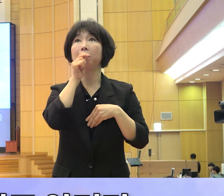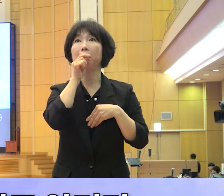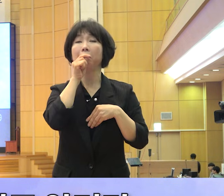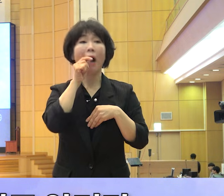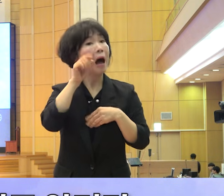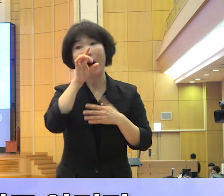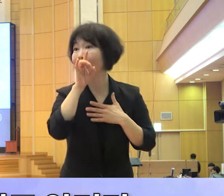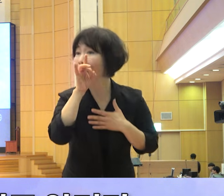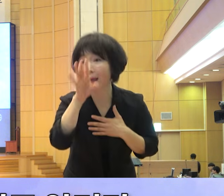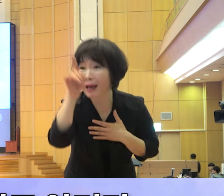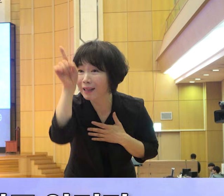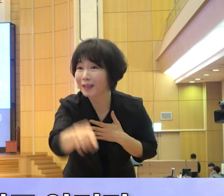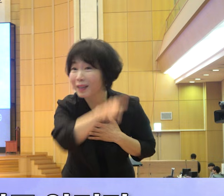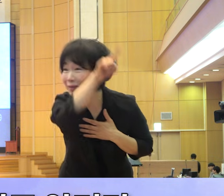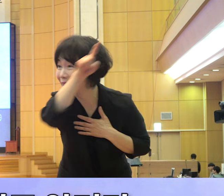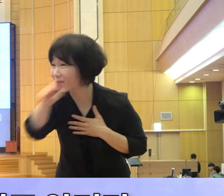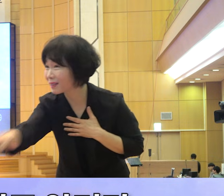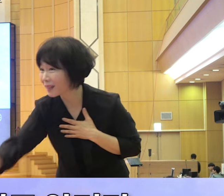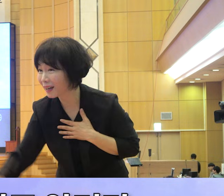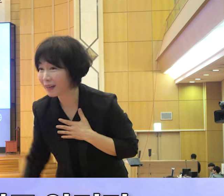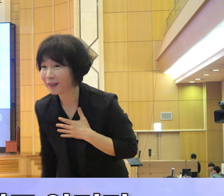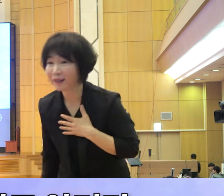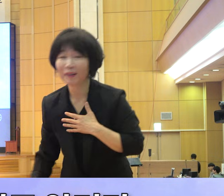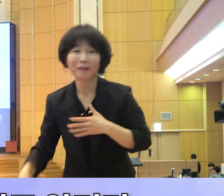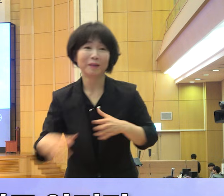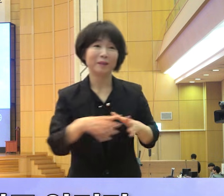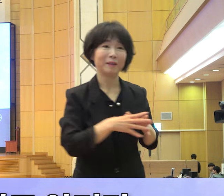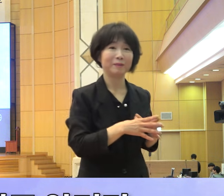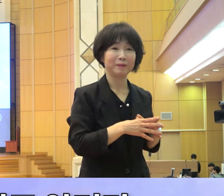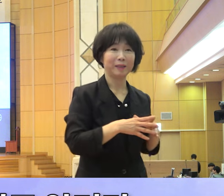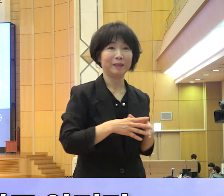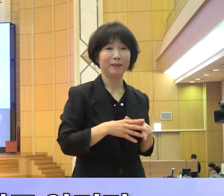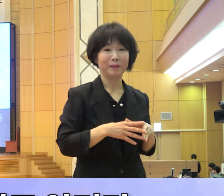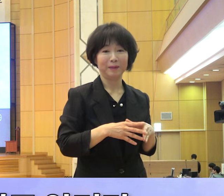저는 이 시간에 말씀 전하면서 예배를 마치고,